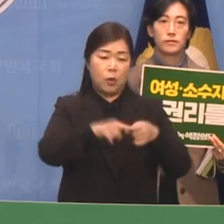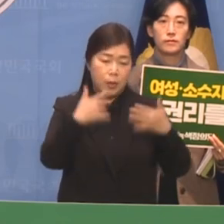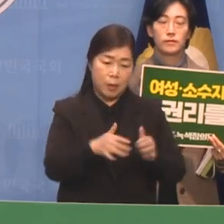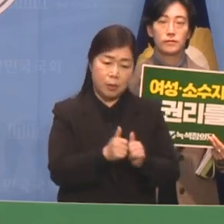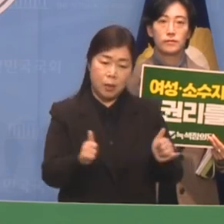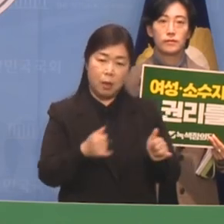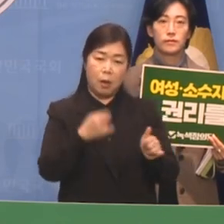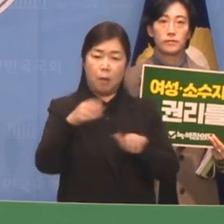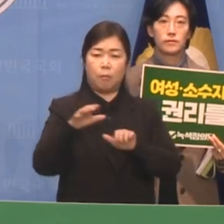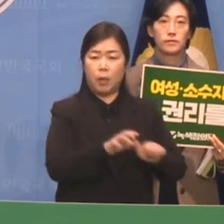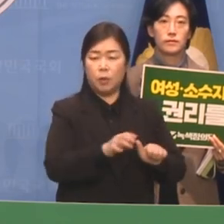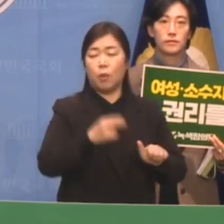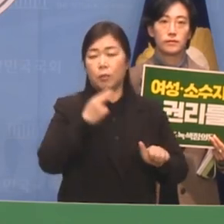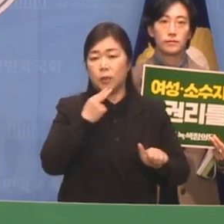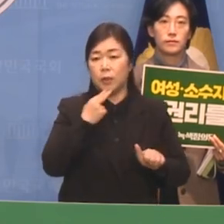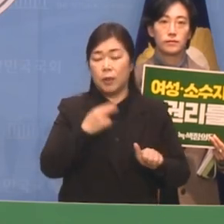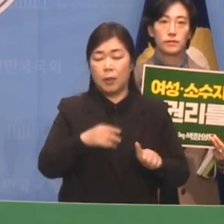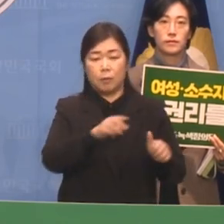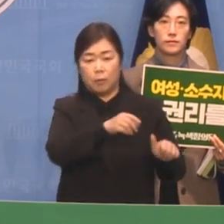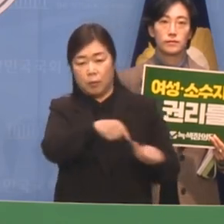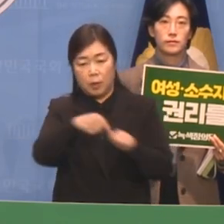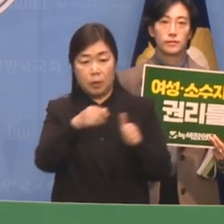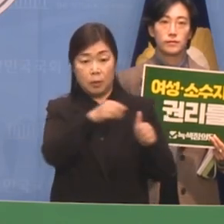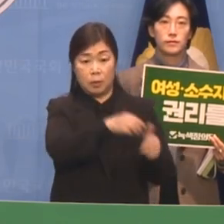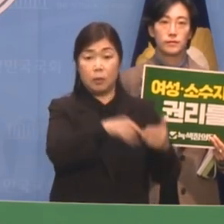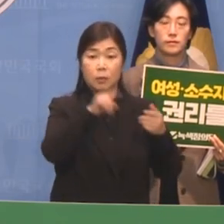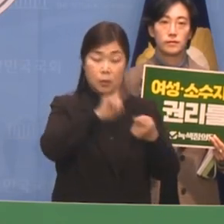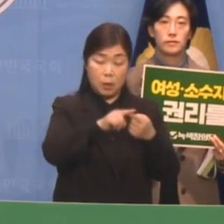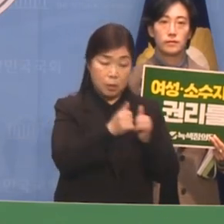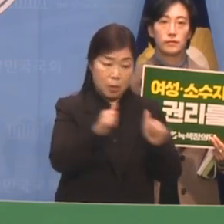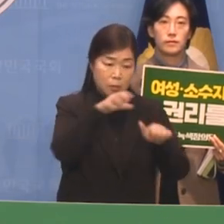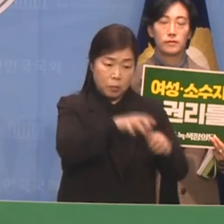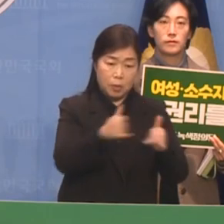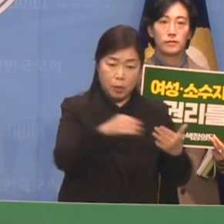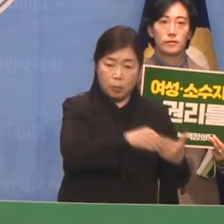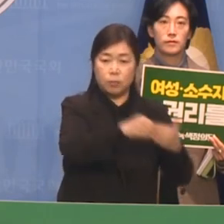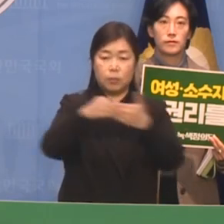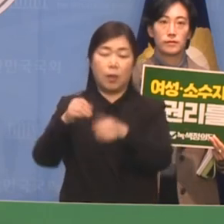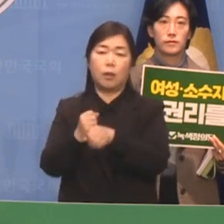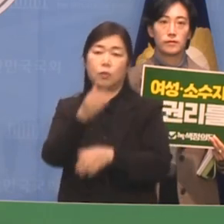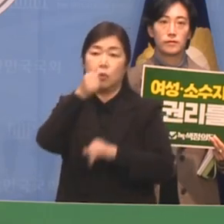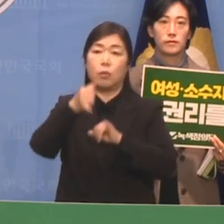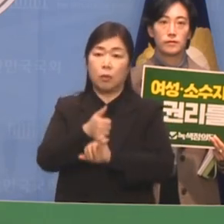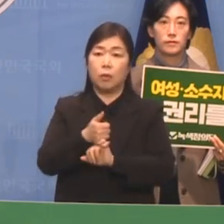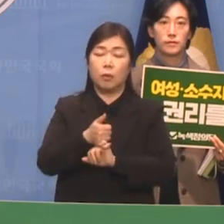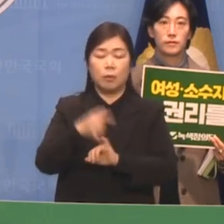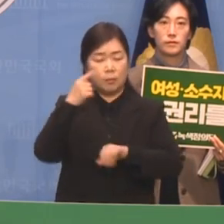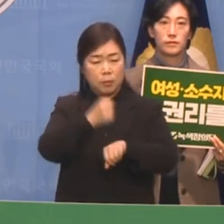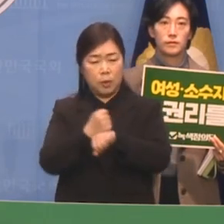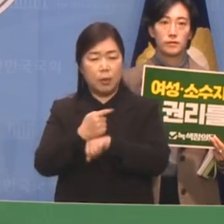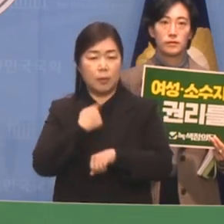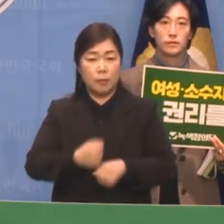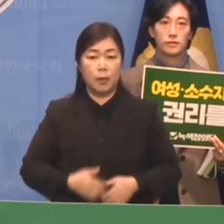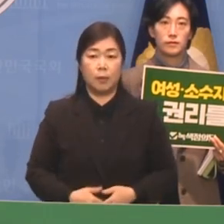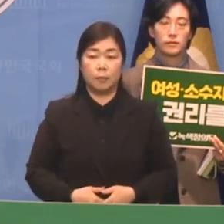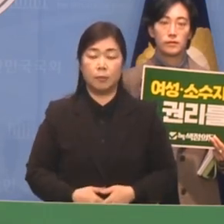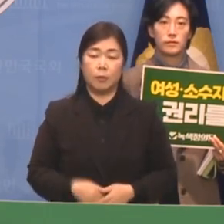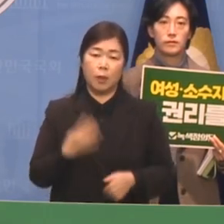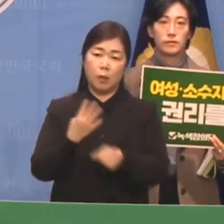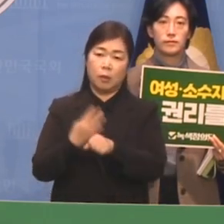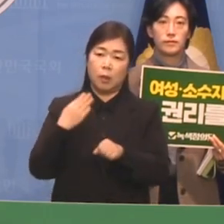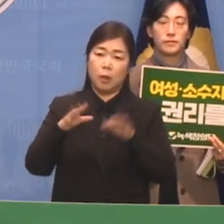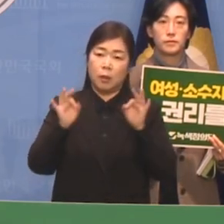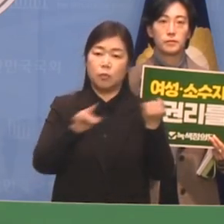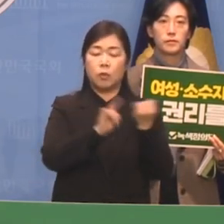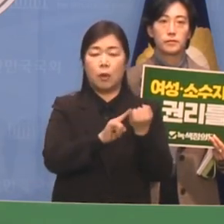정의로운 방향으로 바꾸어 나갈 수 있을지 연구해왔습니다. 4년 전 김혜미 후보가 했던 신년 이사가